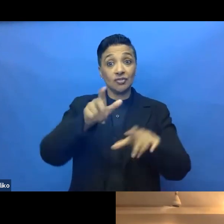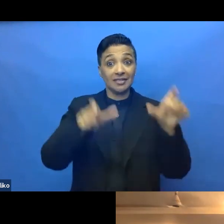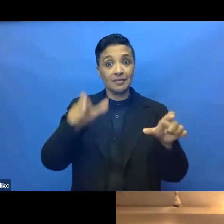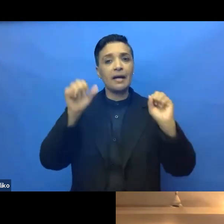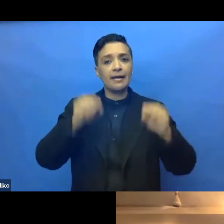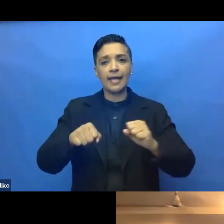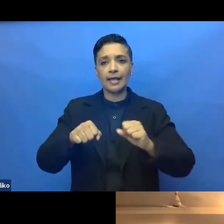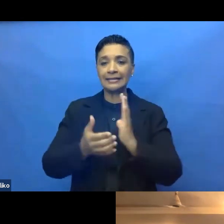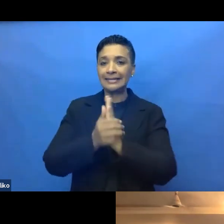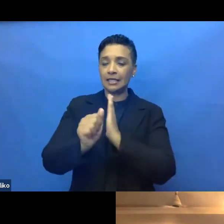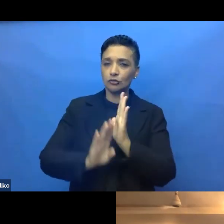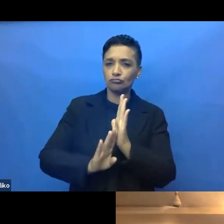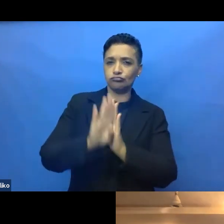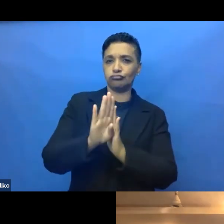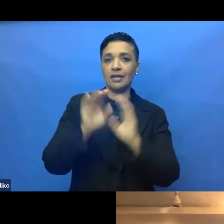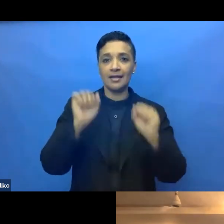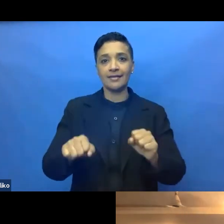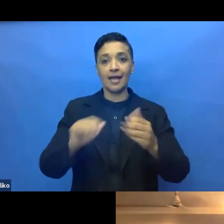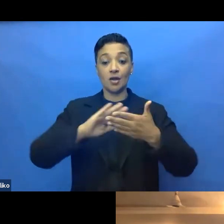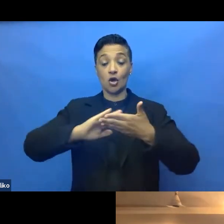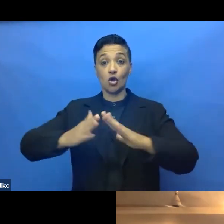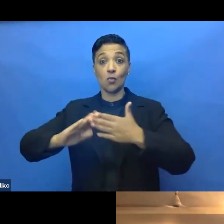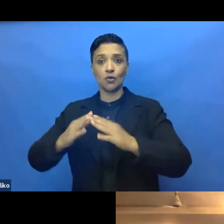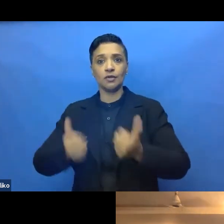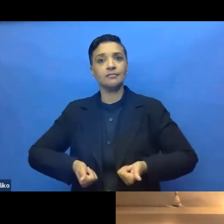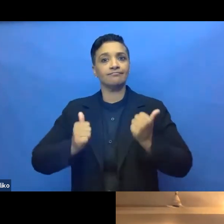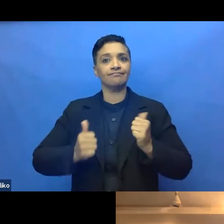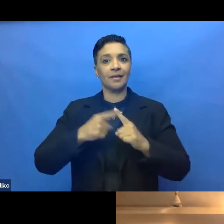et nous essayons de les